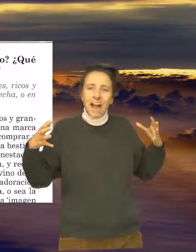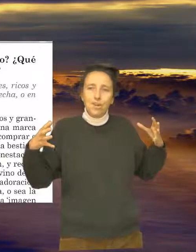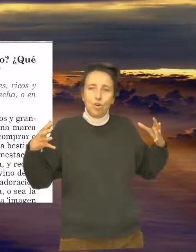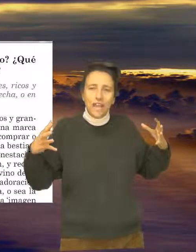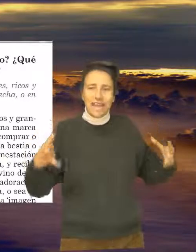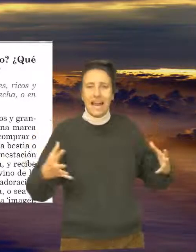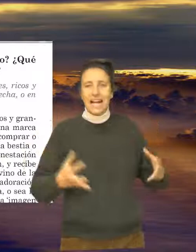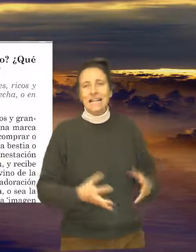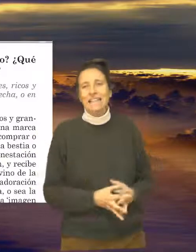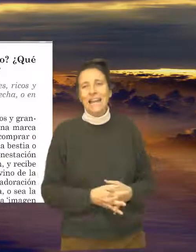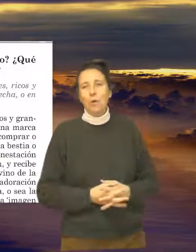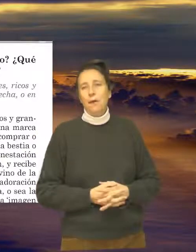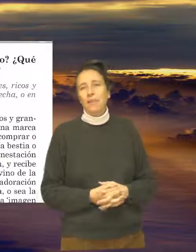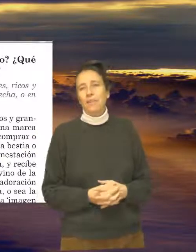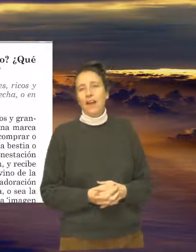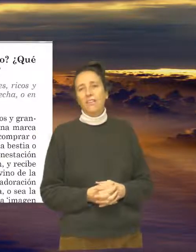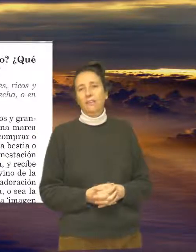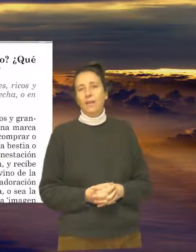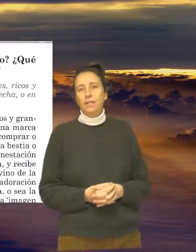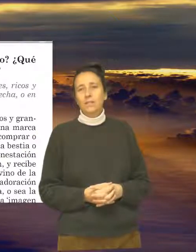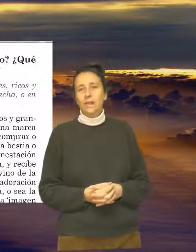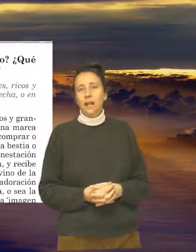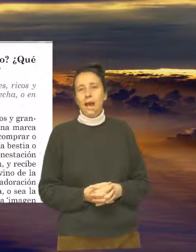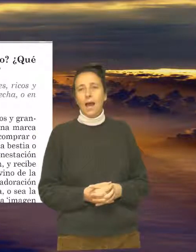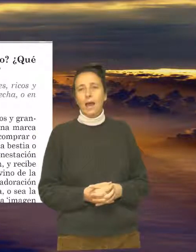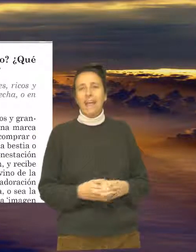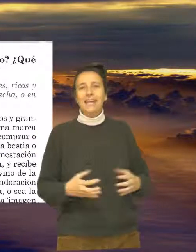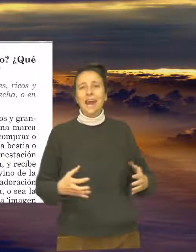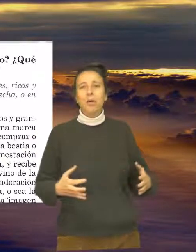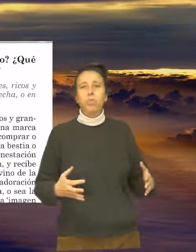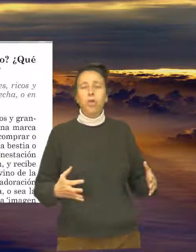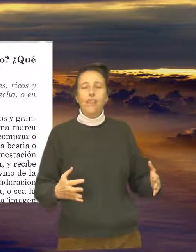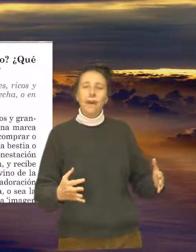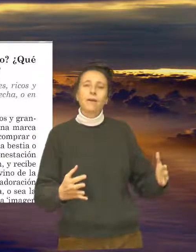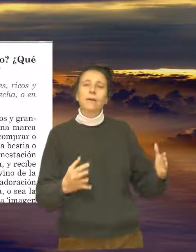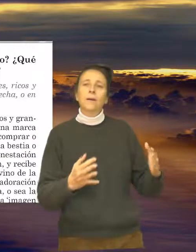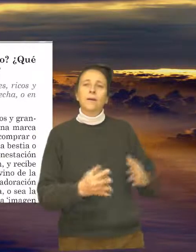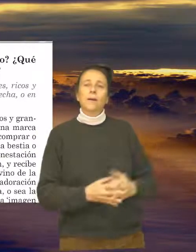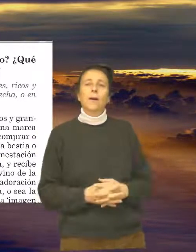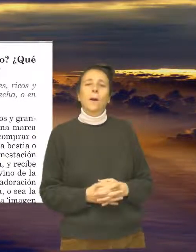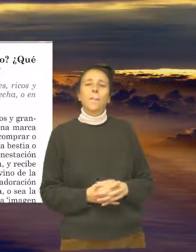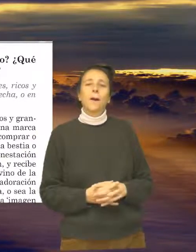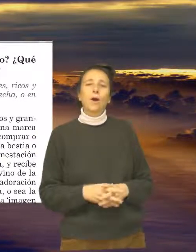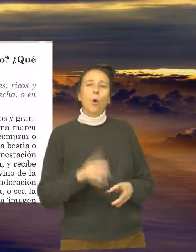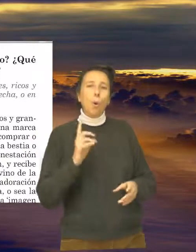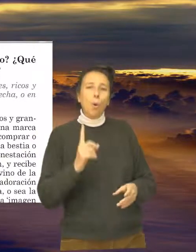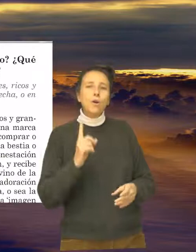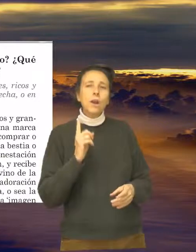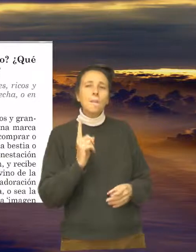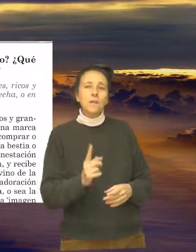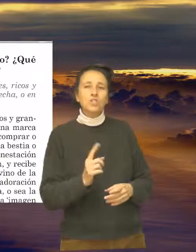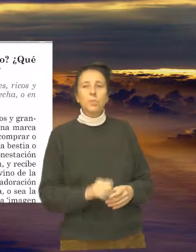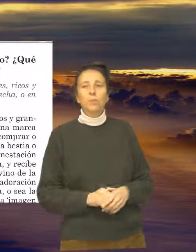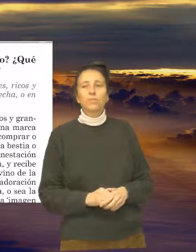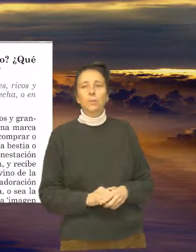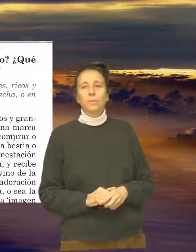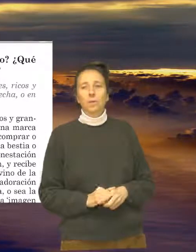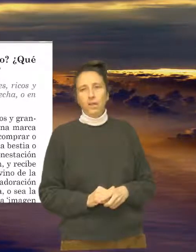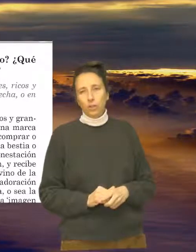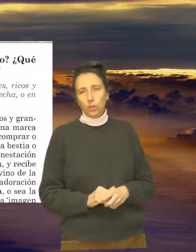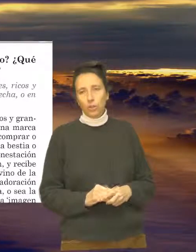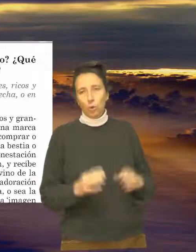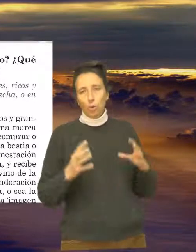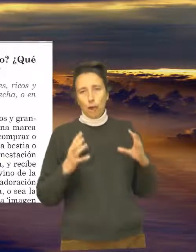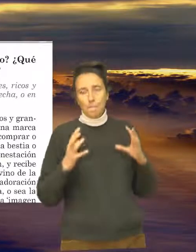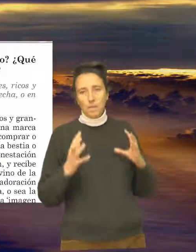la mayoría de la humanidad será encauzada bajo un mismo